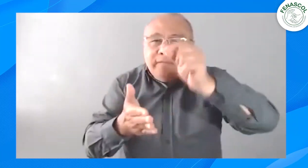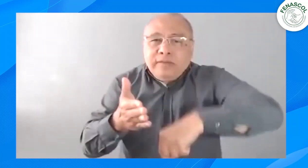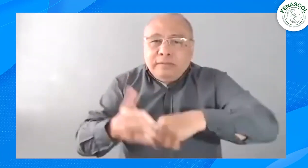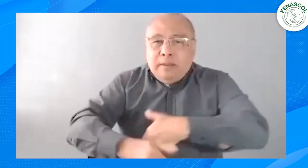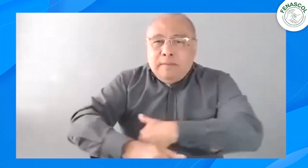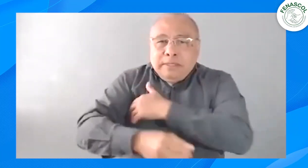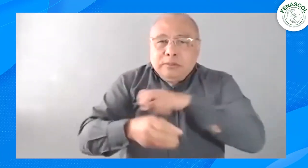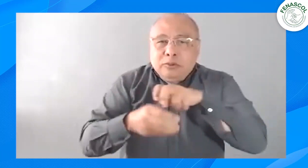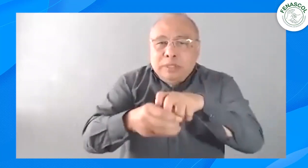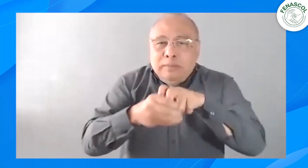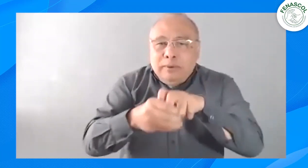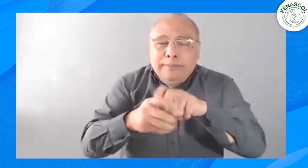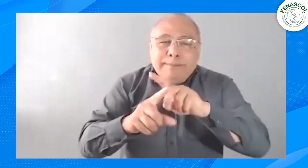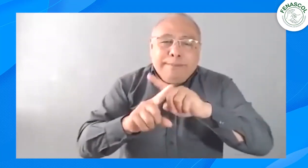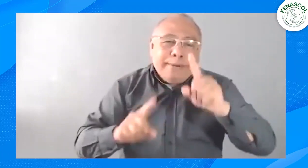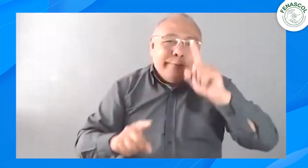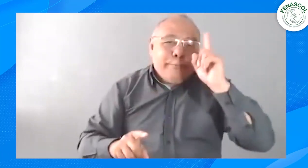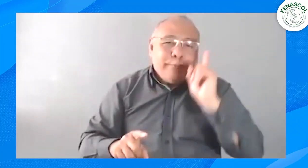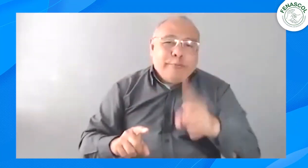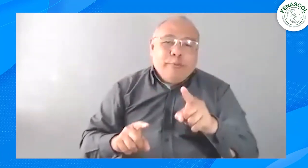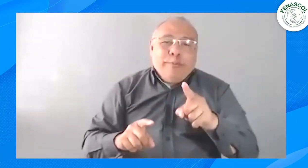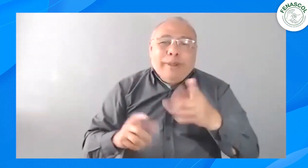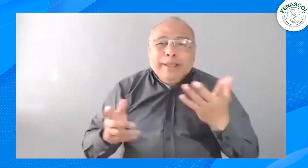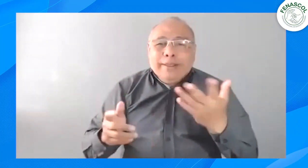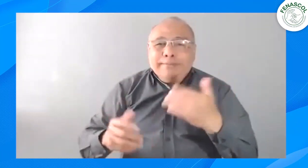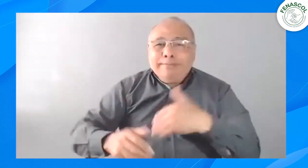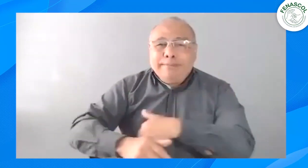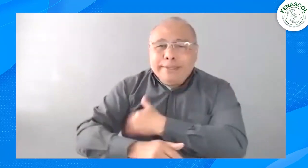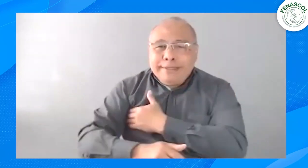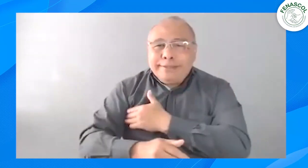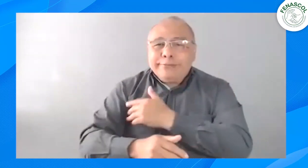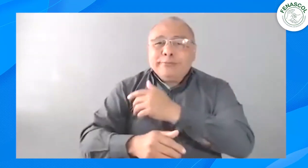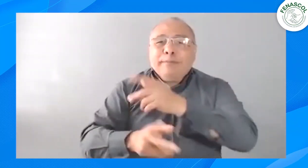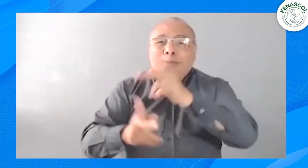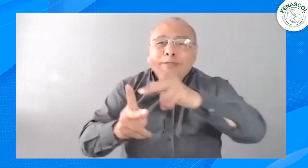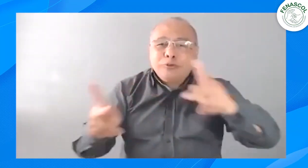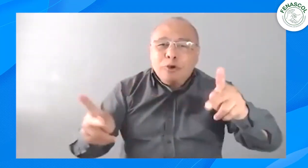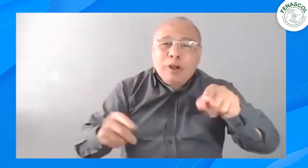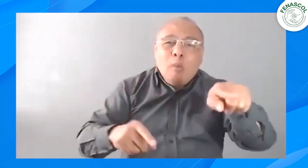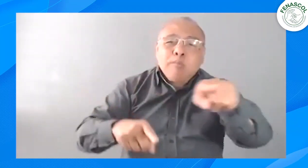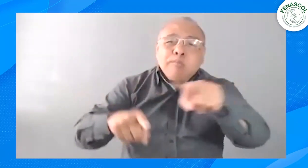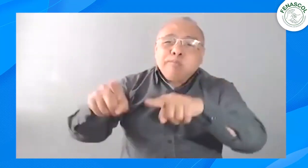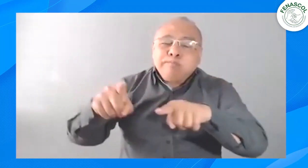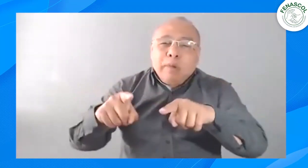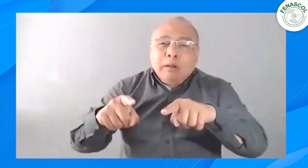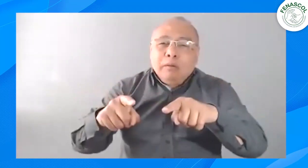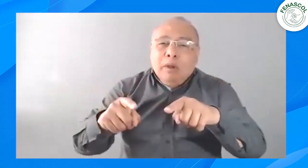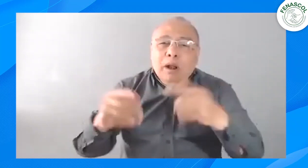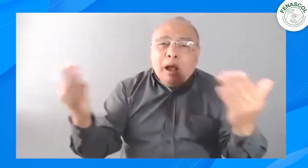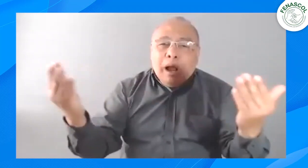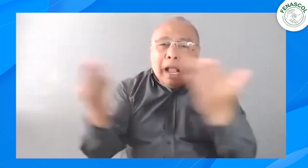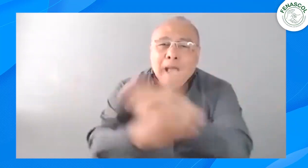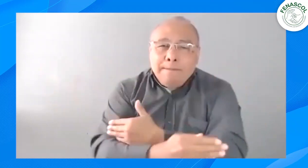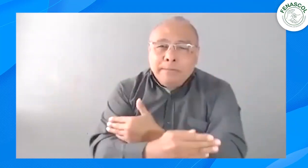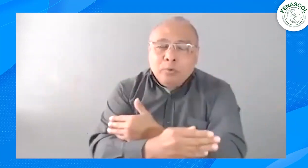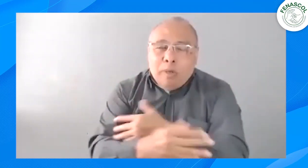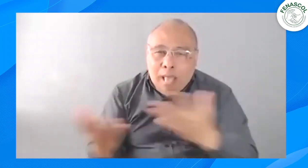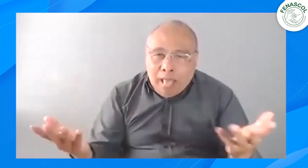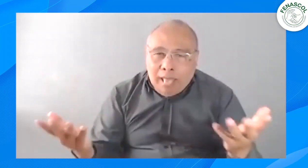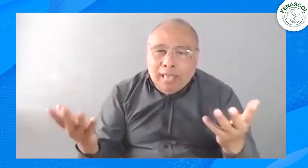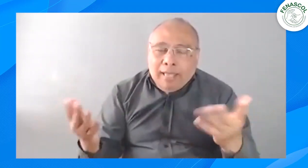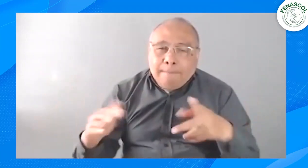todo este articulado o toda la propuesta que se hizo sin embargo en 2019 se tuvo cambio de